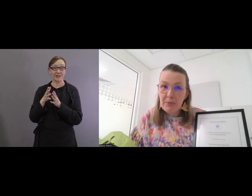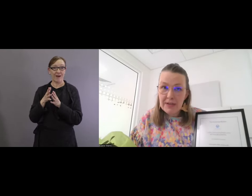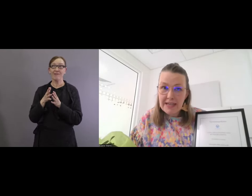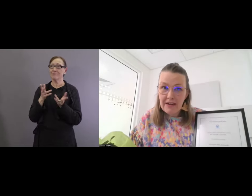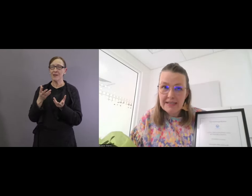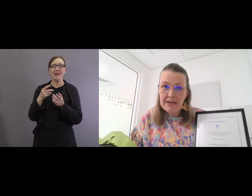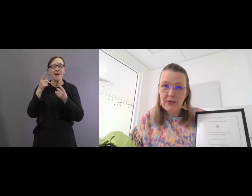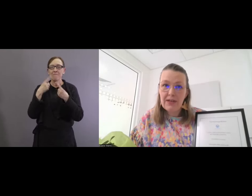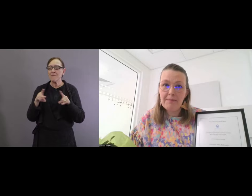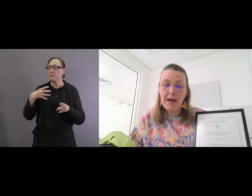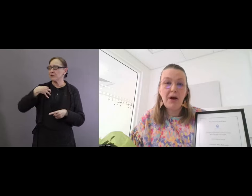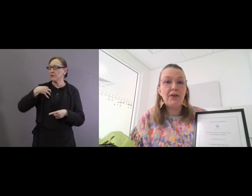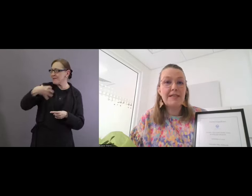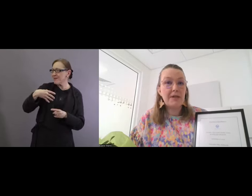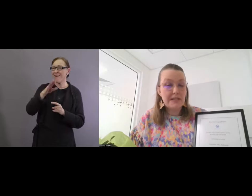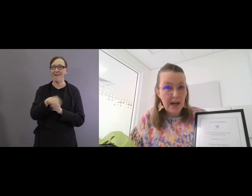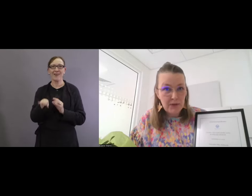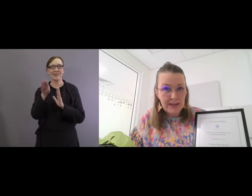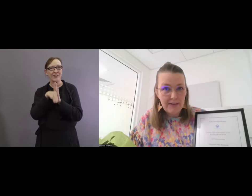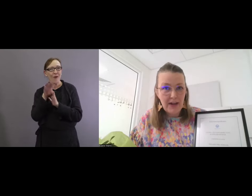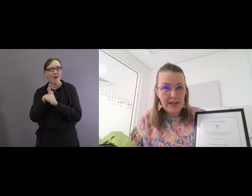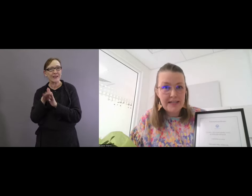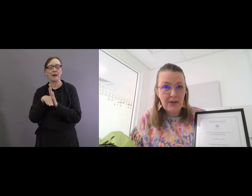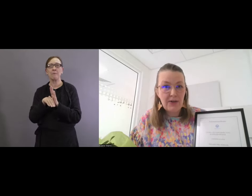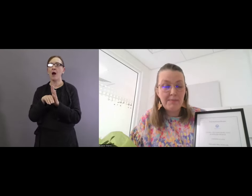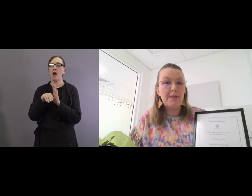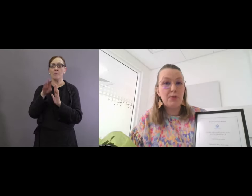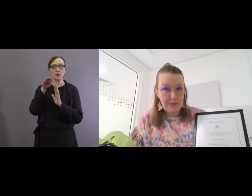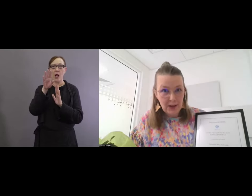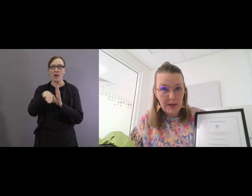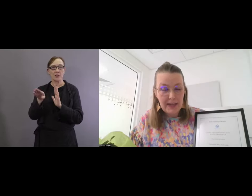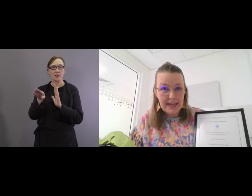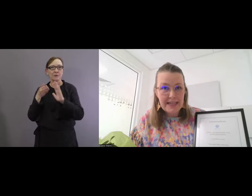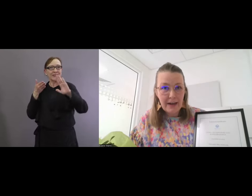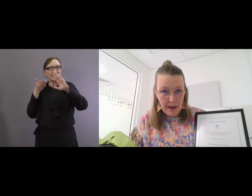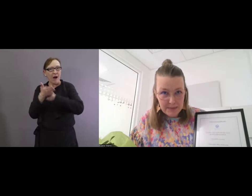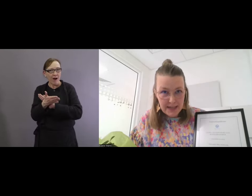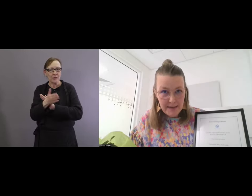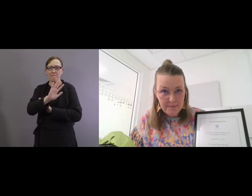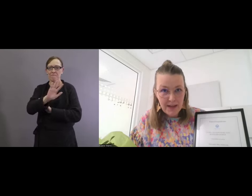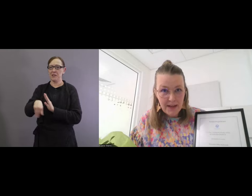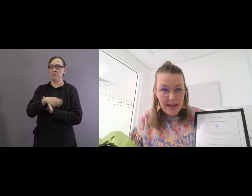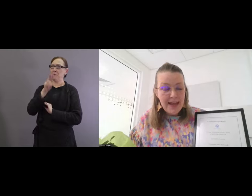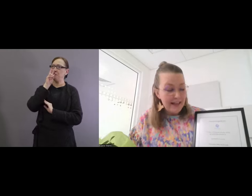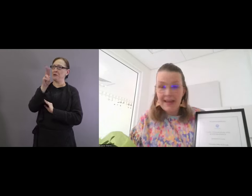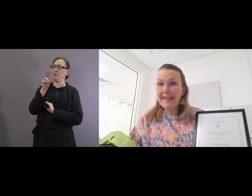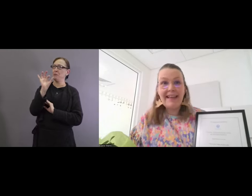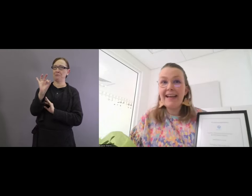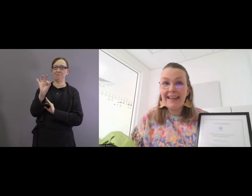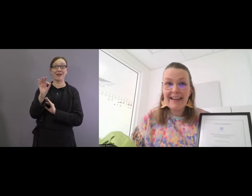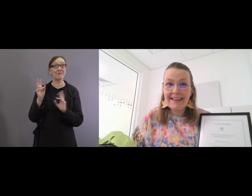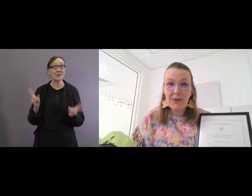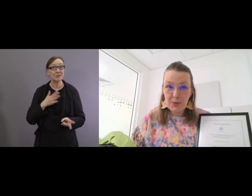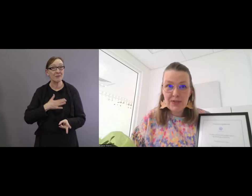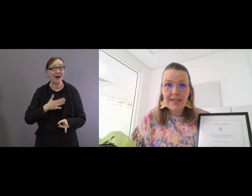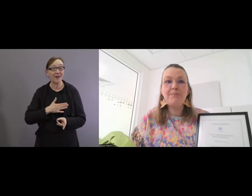mahdollisimman monipuolisia lastenohjelmia, mahdollisimman saavutettavia lastenohjelmia myös viittomakielisille lapsille. Ja me ei